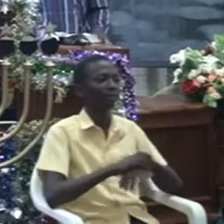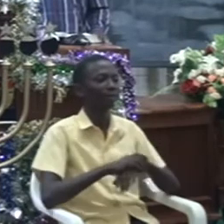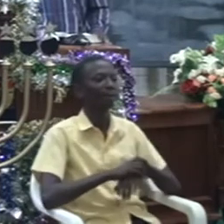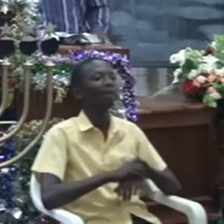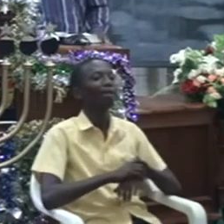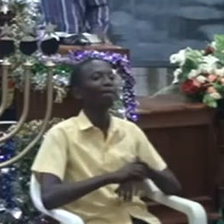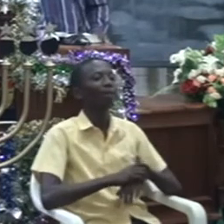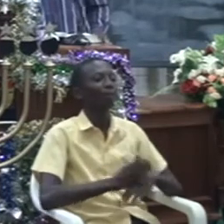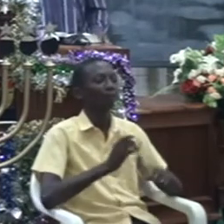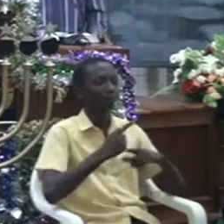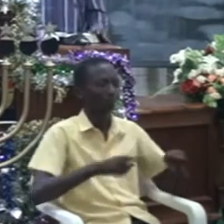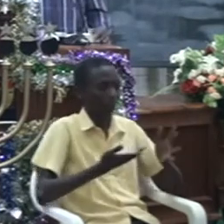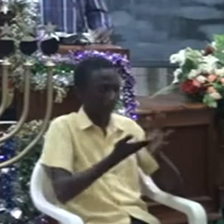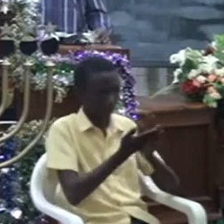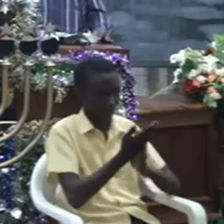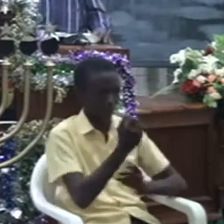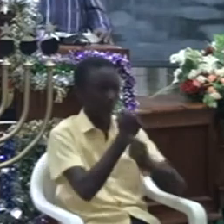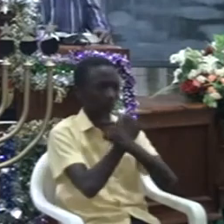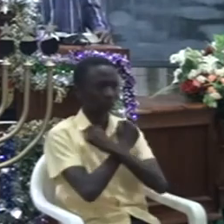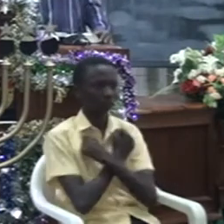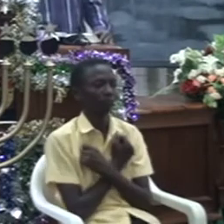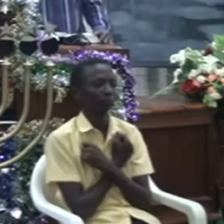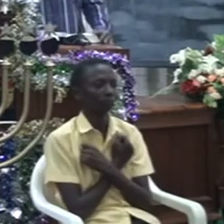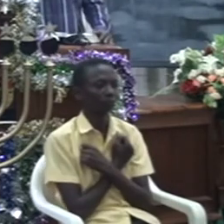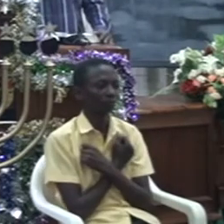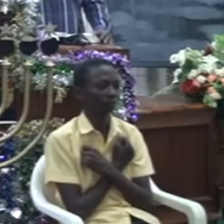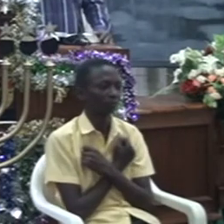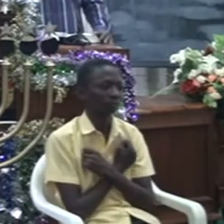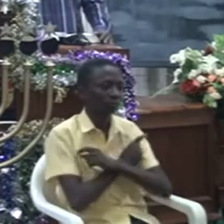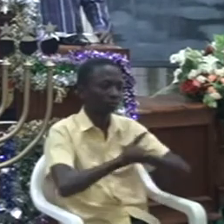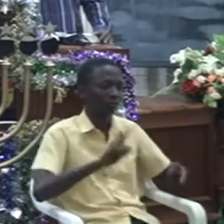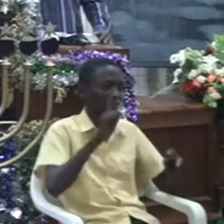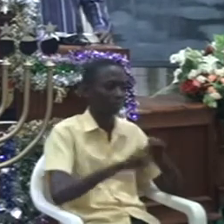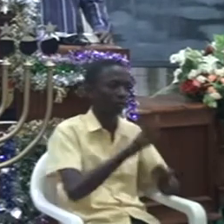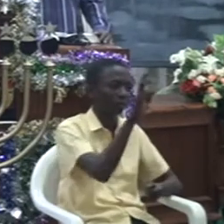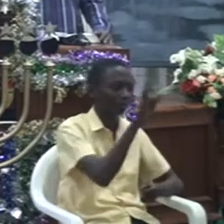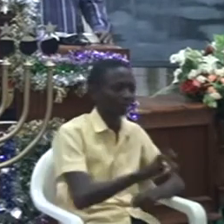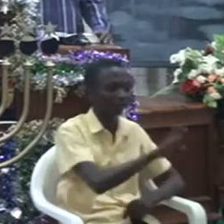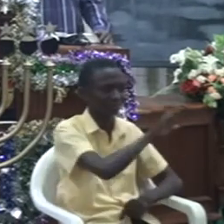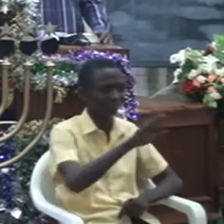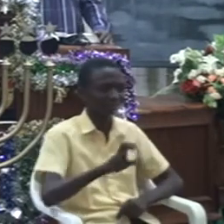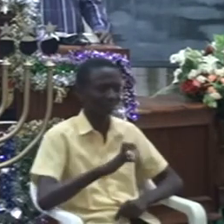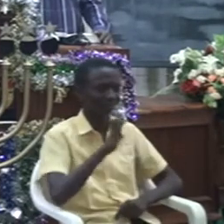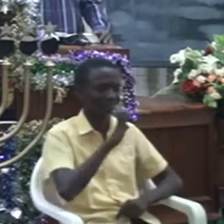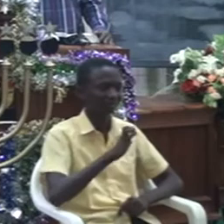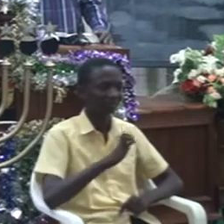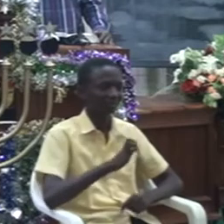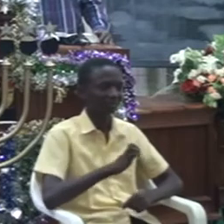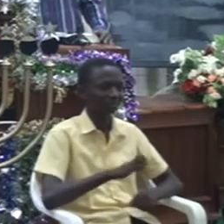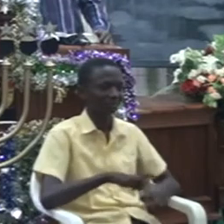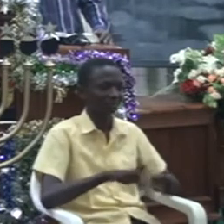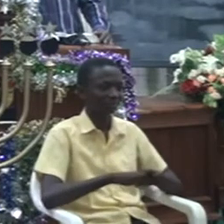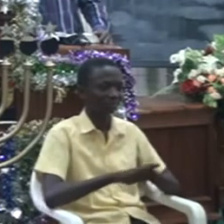Mais par amour. Lakini sababu ya upendo. A la croix c'est un peu plus tard. Mais quand le Seigneur, si cela